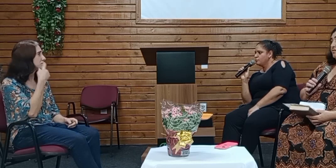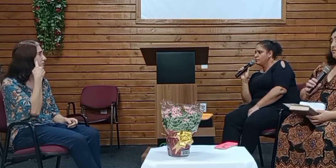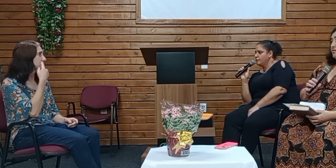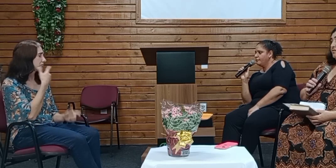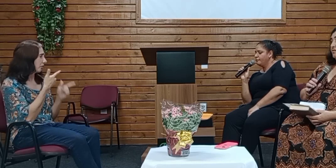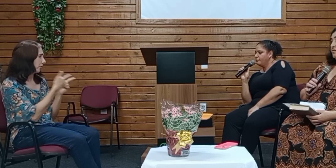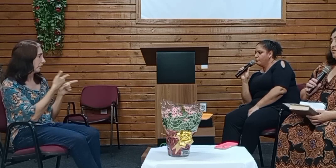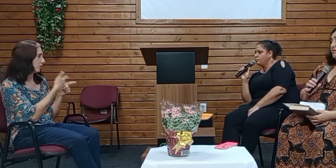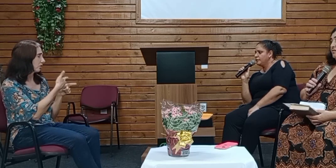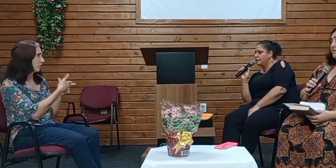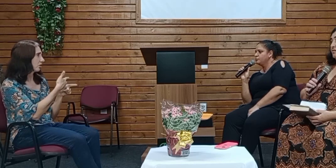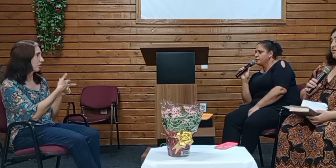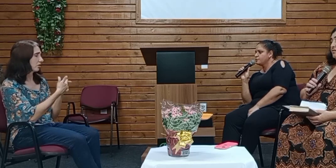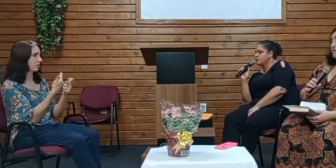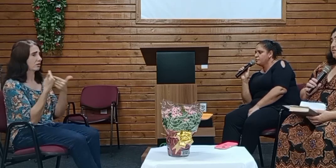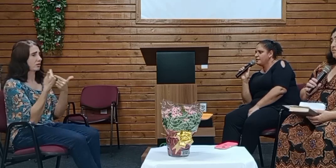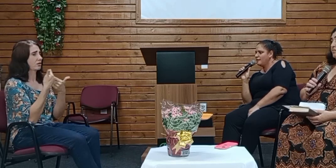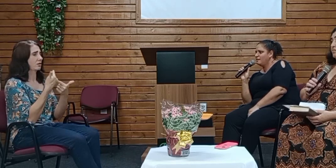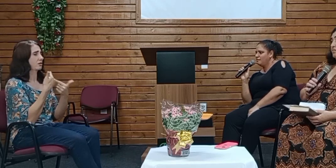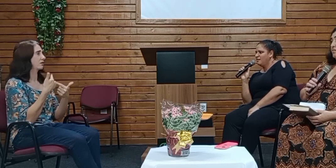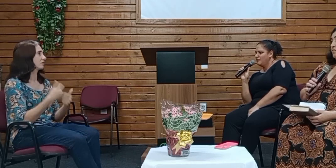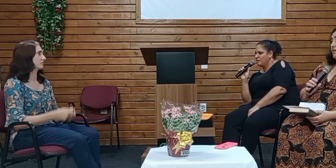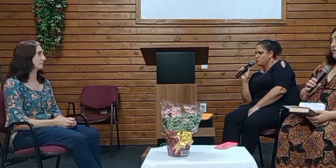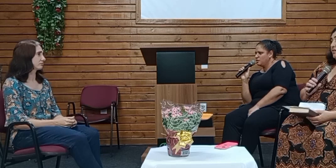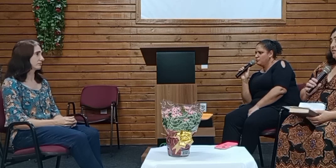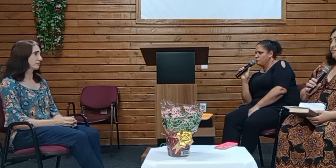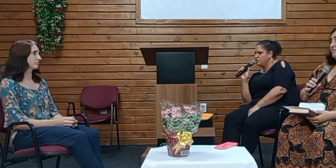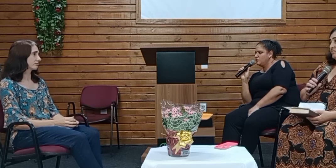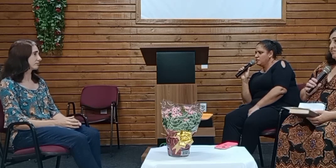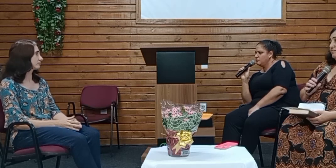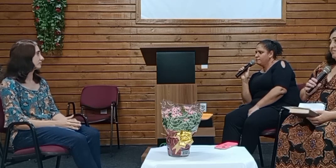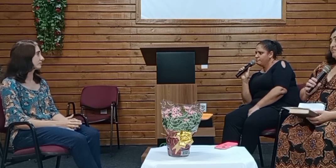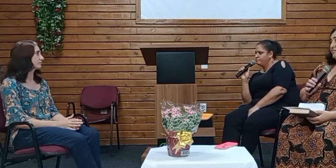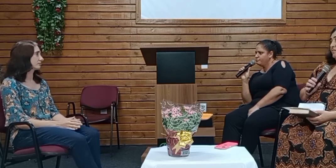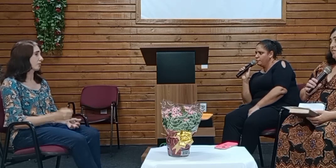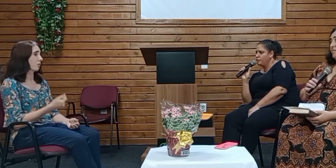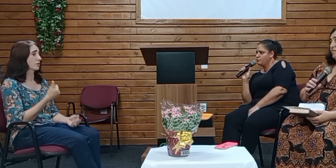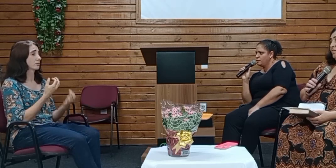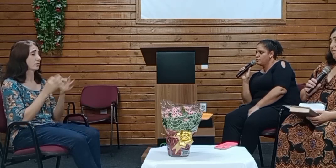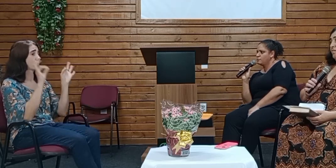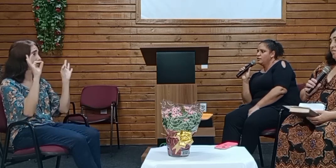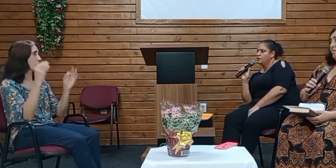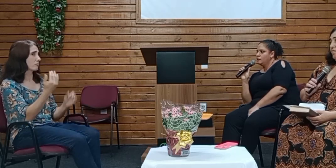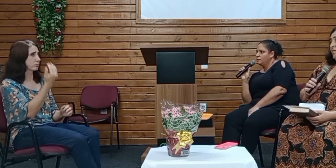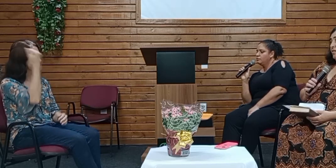tinham combinado isso. Sempre era caçoando de mim e foi bem